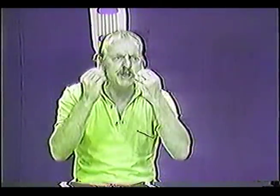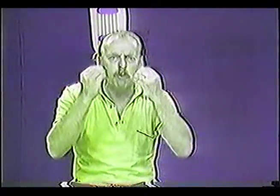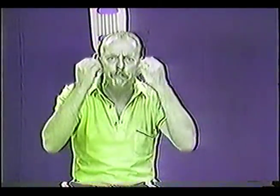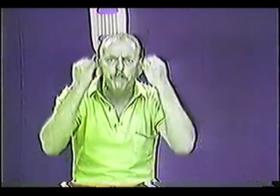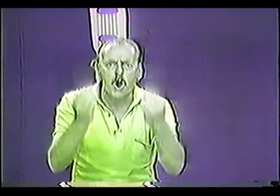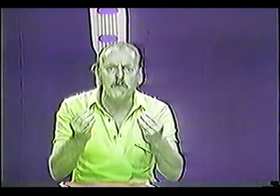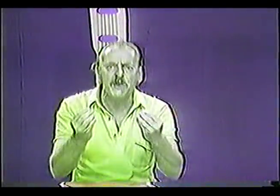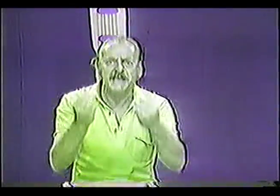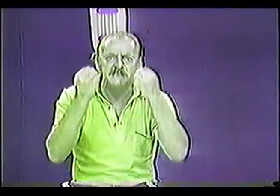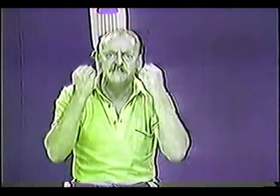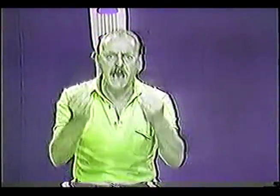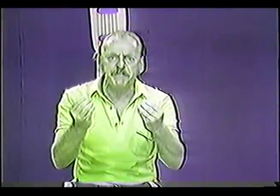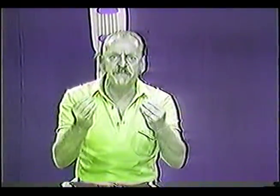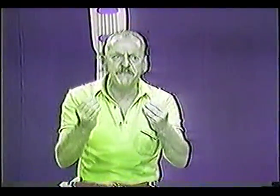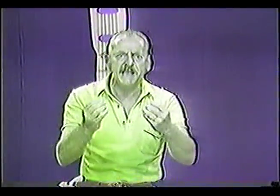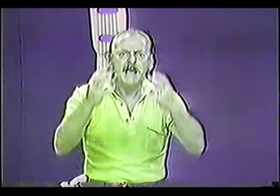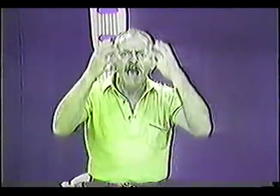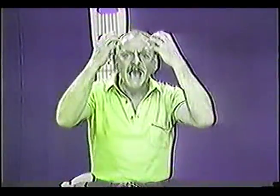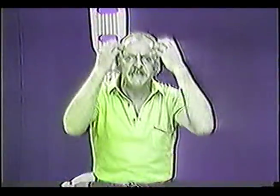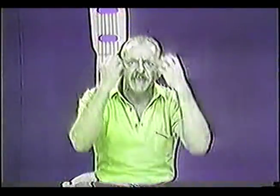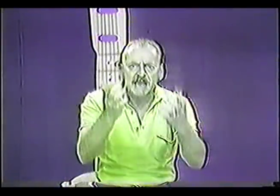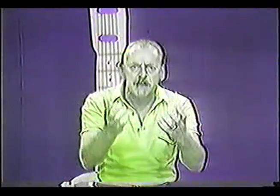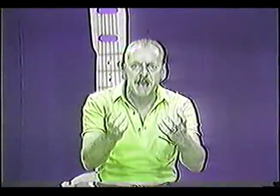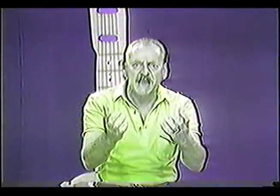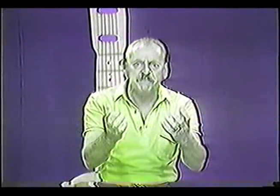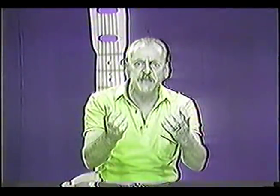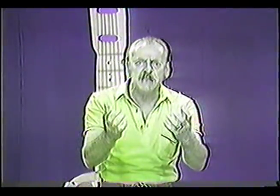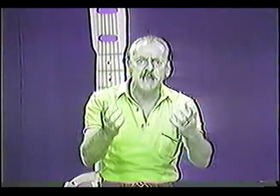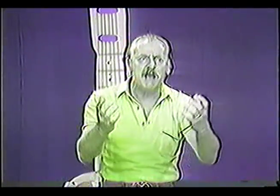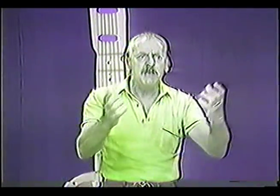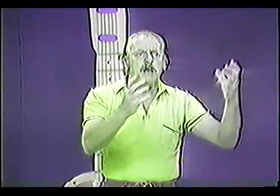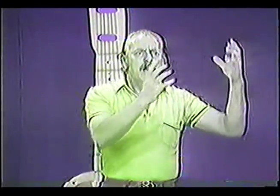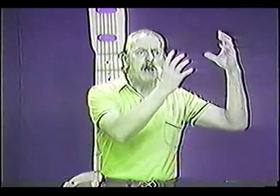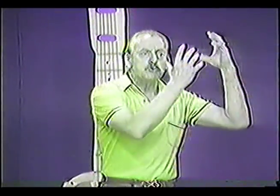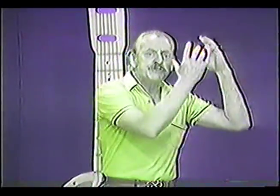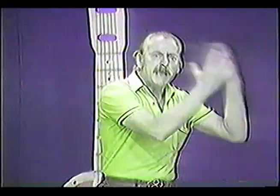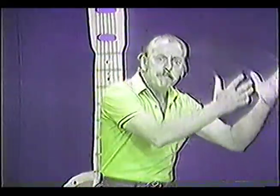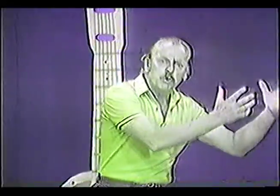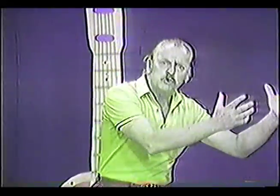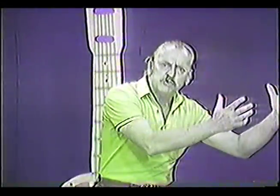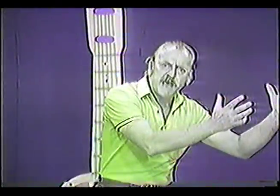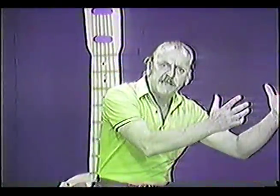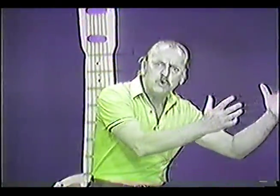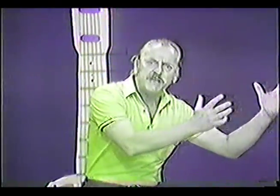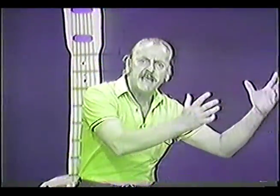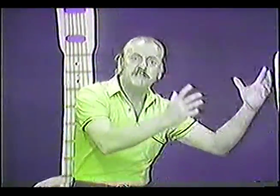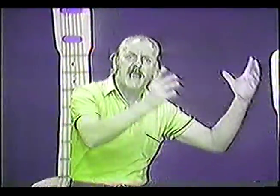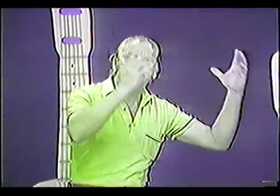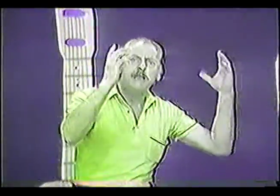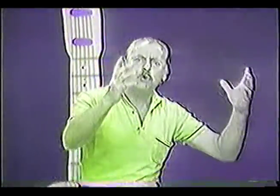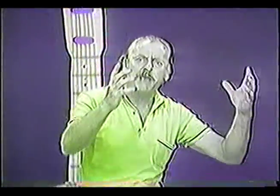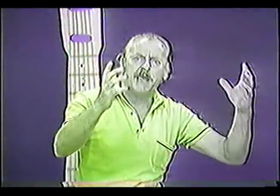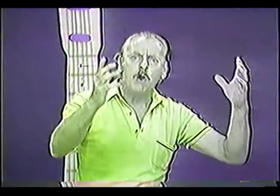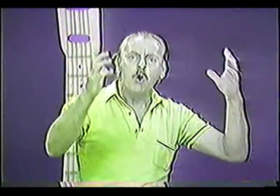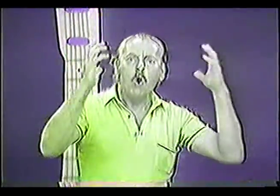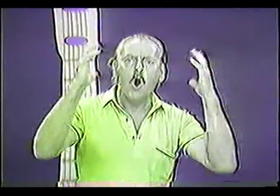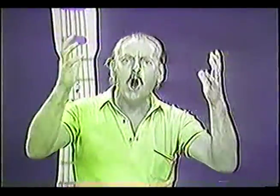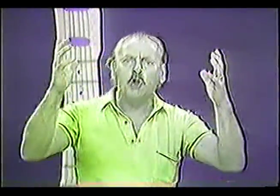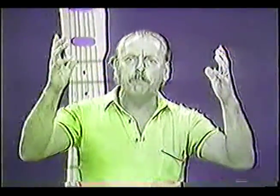digo, o povo é que sabe viver aquela maravilha, o símbolo dos reis do Oriente, trazendo o quê? Ouro